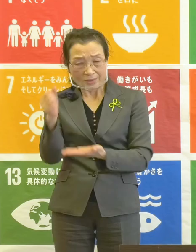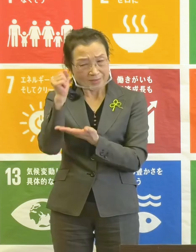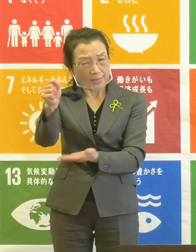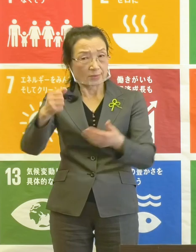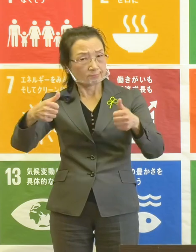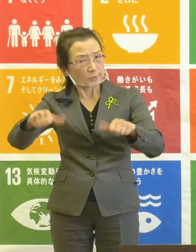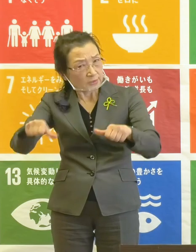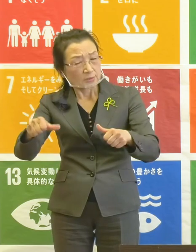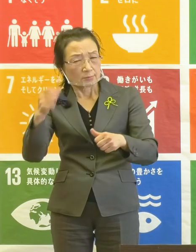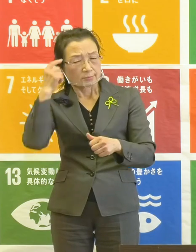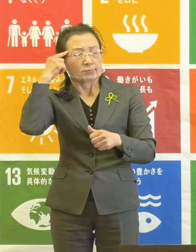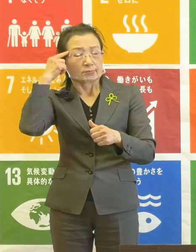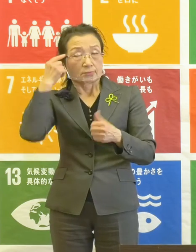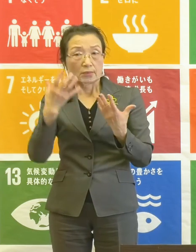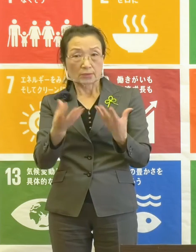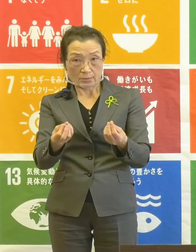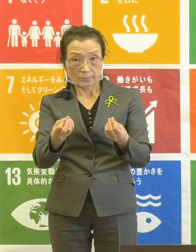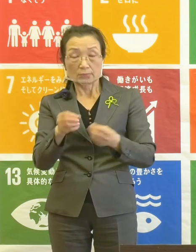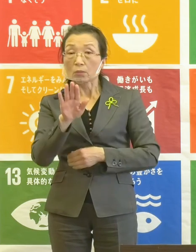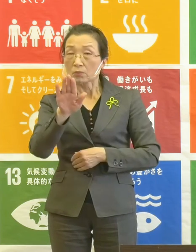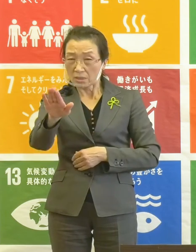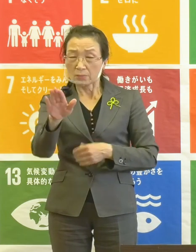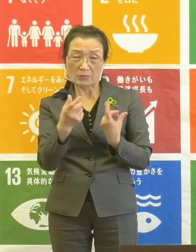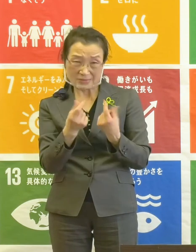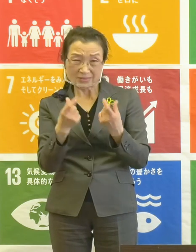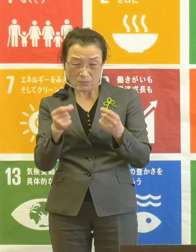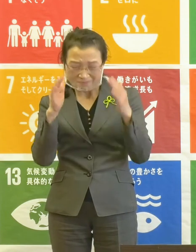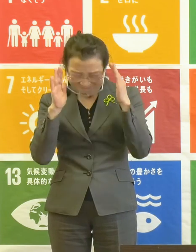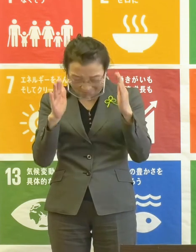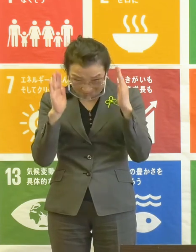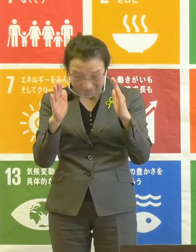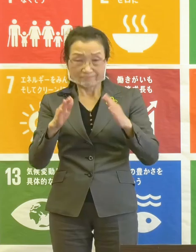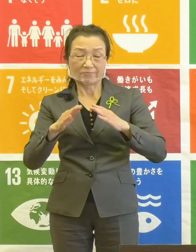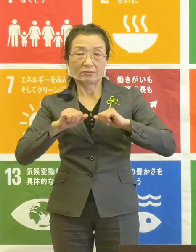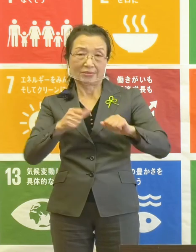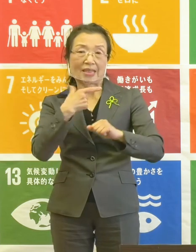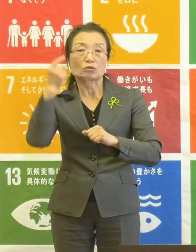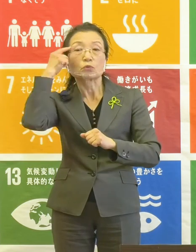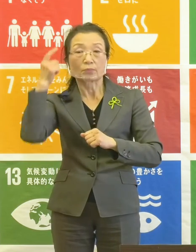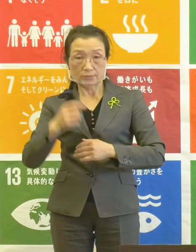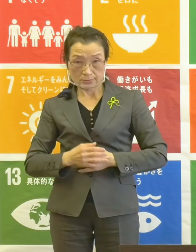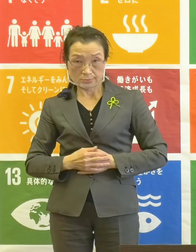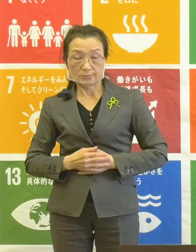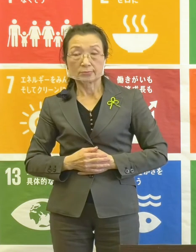1年でもありました。これからもしっかり全力で臨んでまいりたいと考えております。